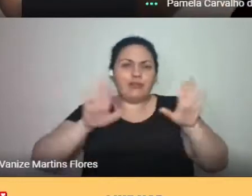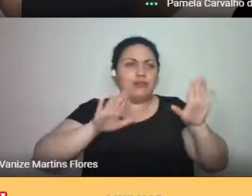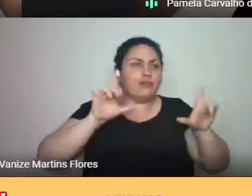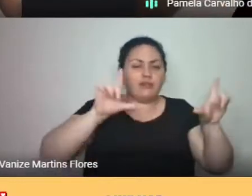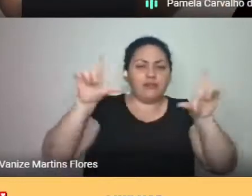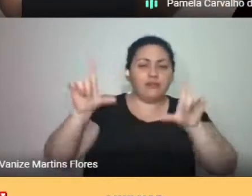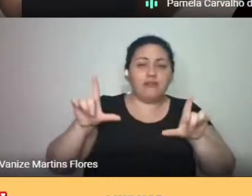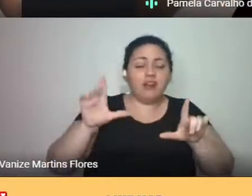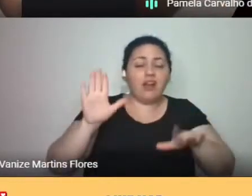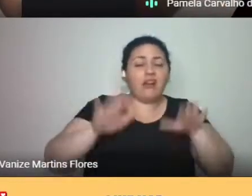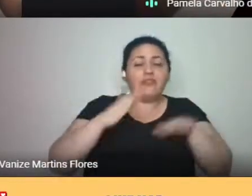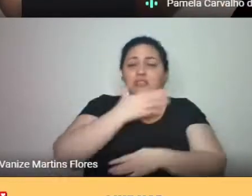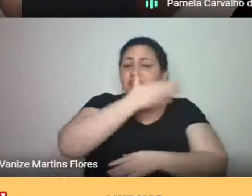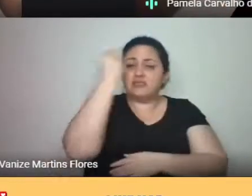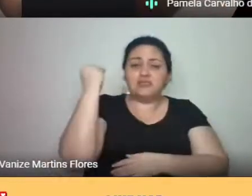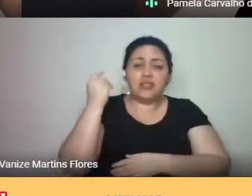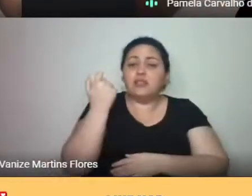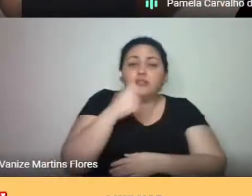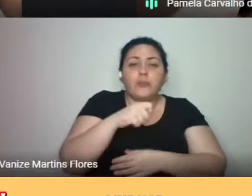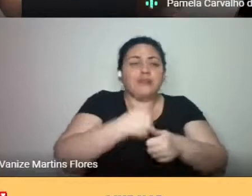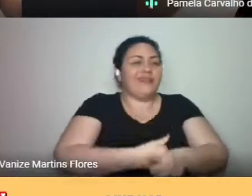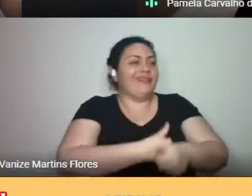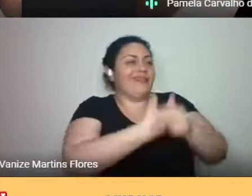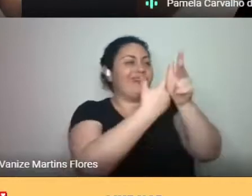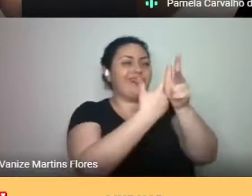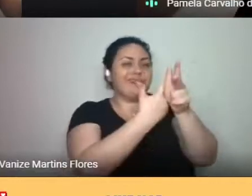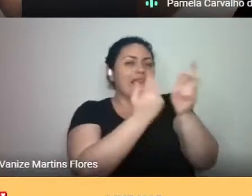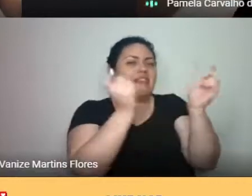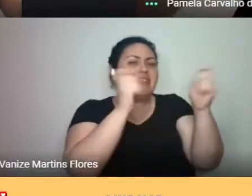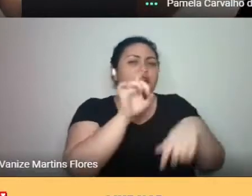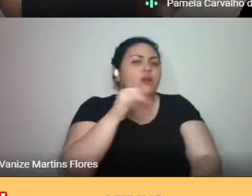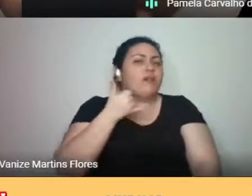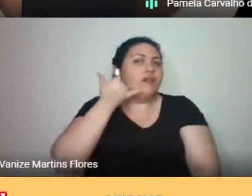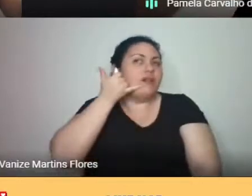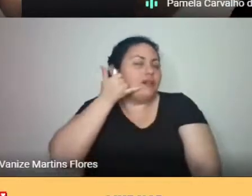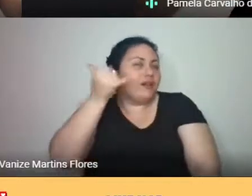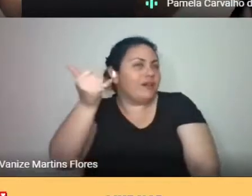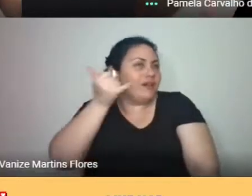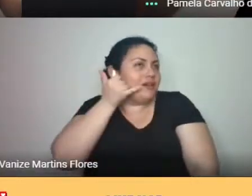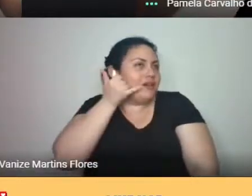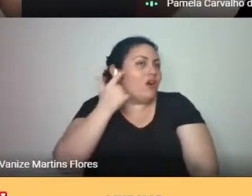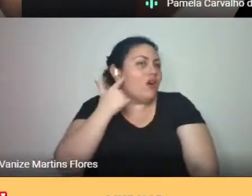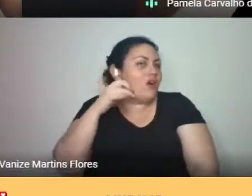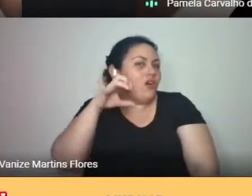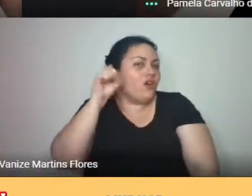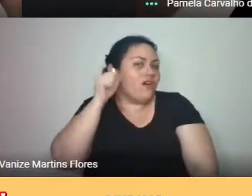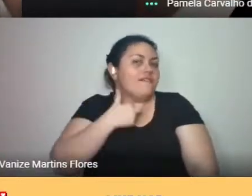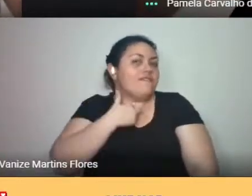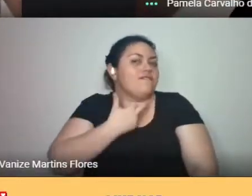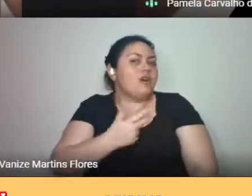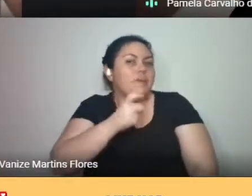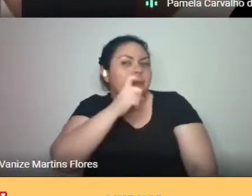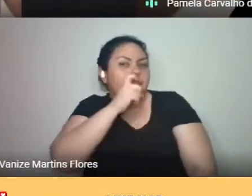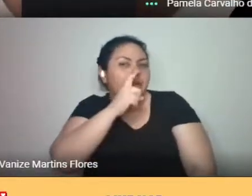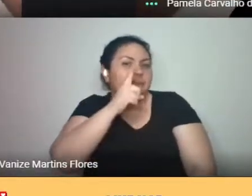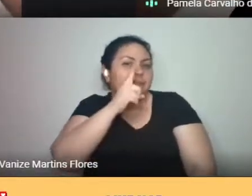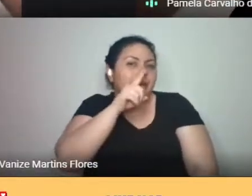só fazer uma ligação para ouvir a voz do pai, da mãe, do namorado, enfim.